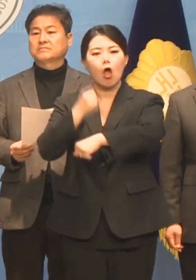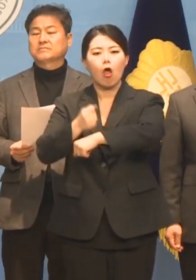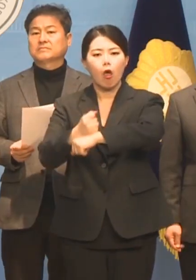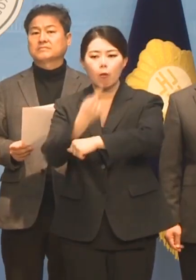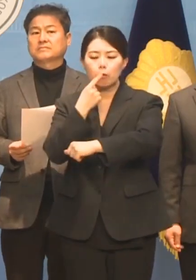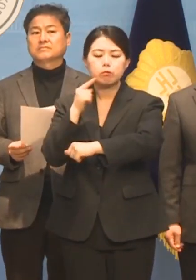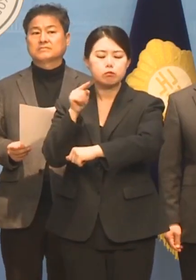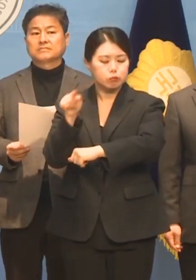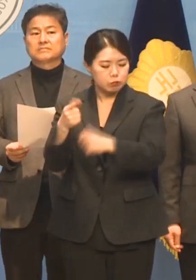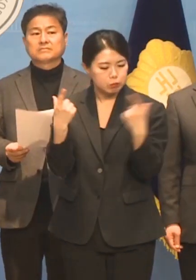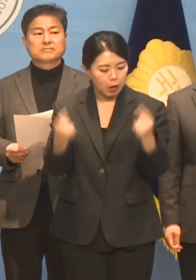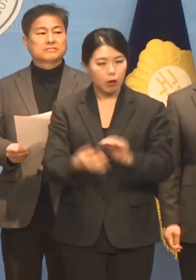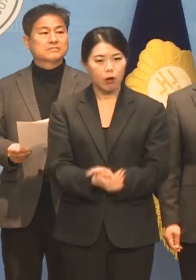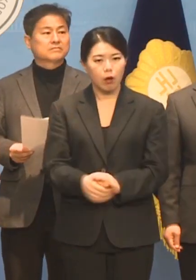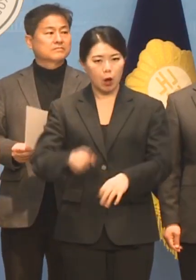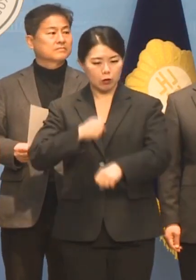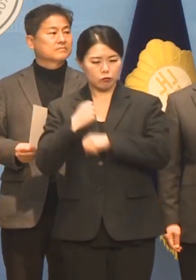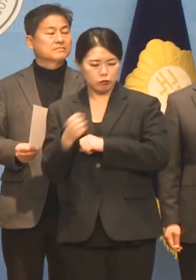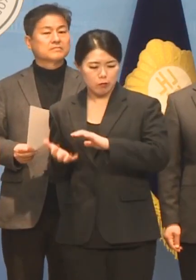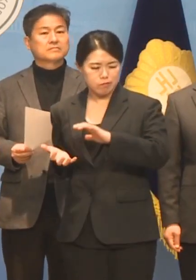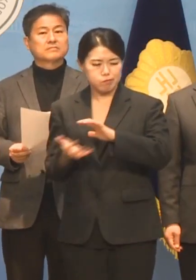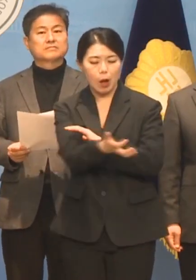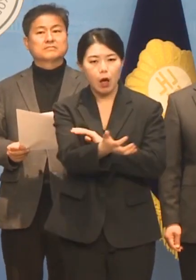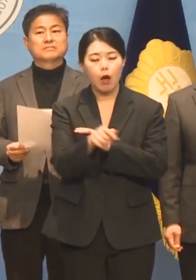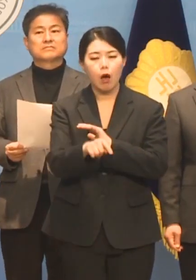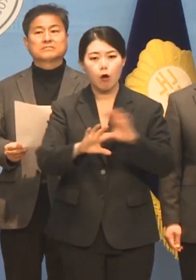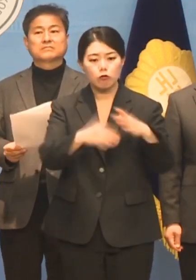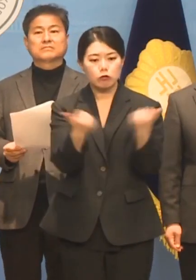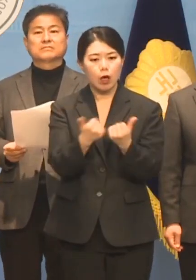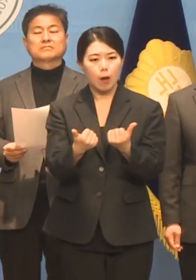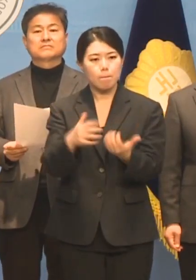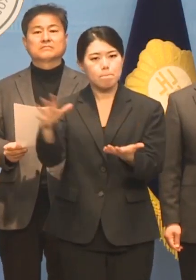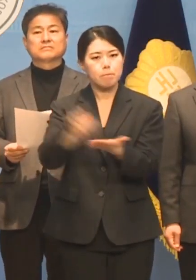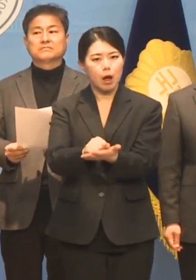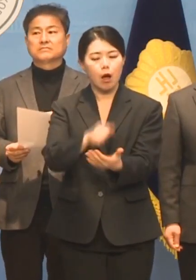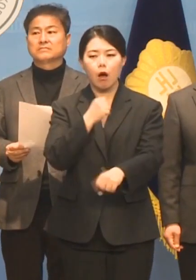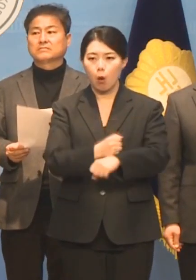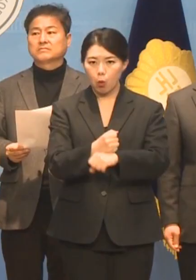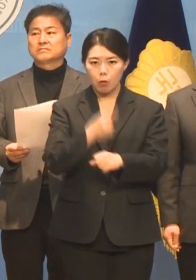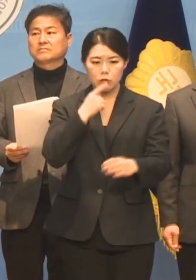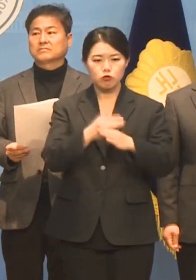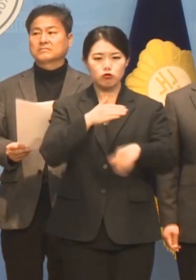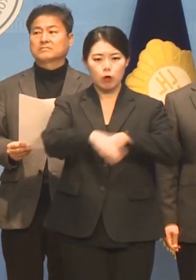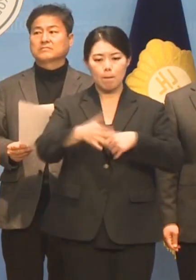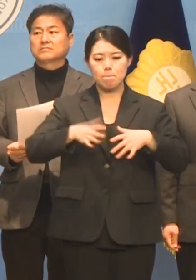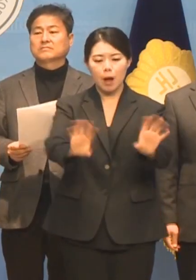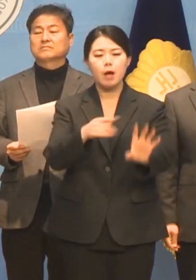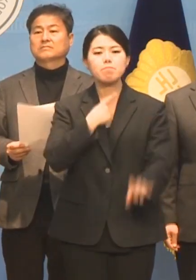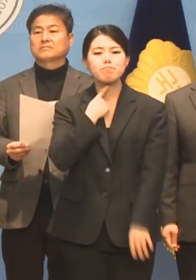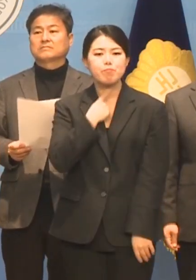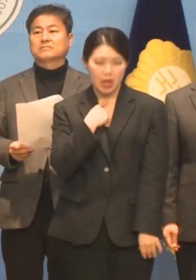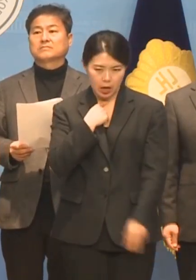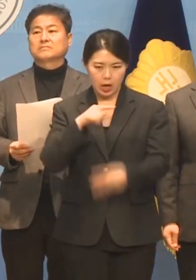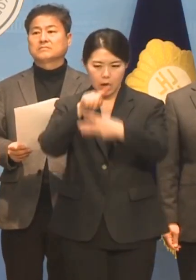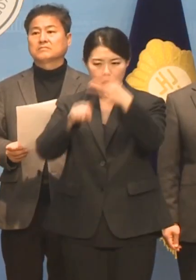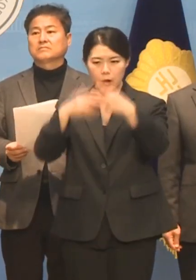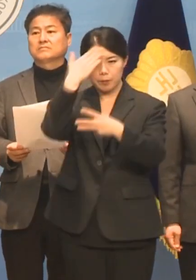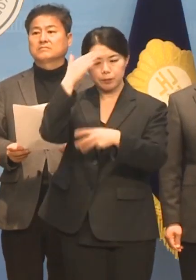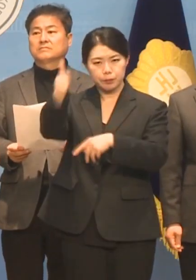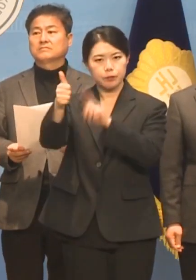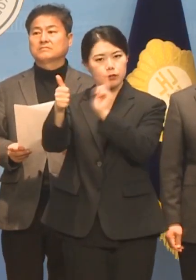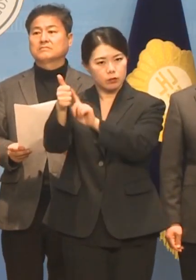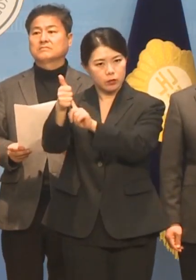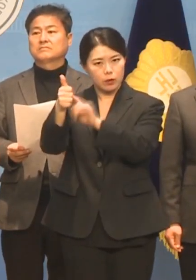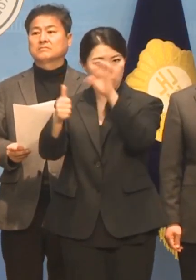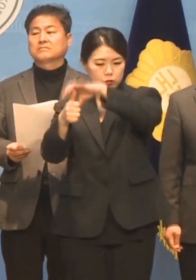시인하였습니다. 즉 군대를 동원한 친위 쿠데타로 국회를 찬탈하고 민주주의를 파괴하려 했던 내란 우두머리를